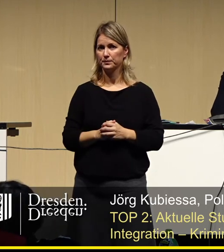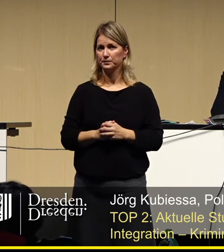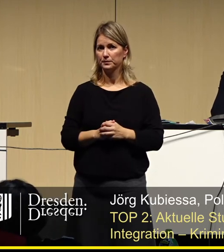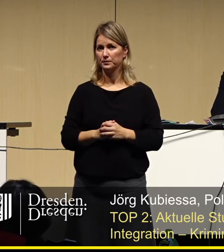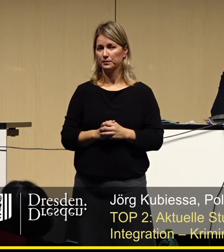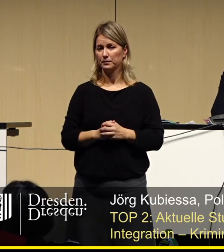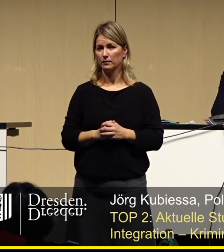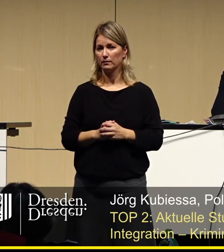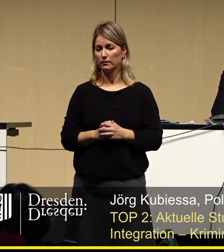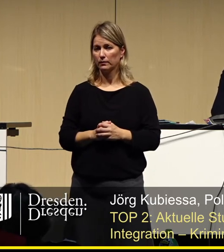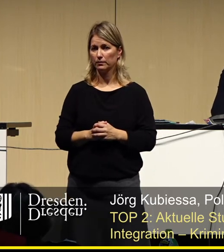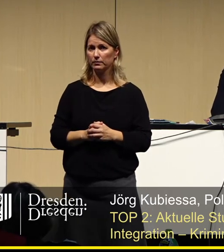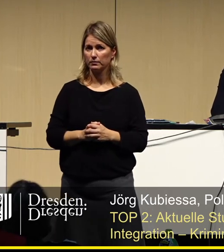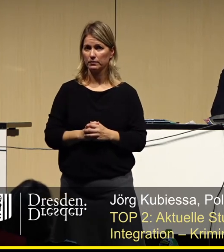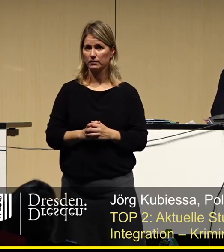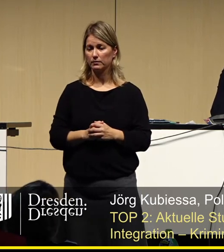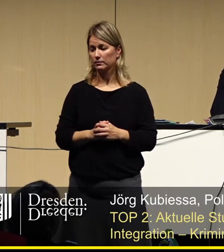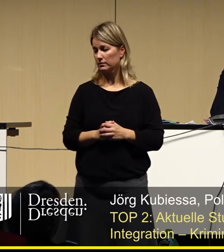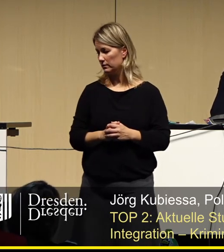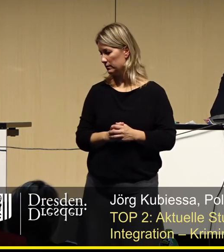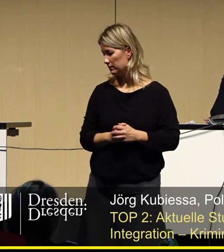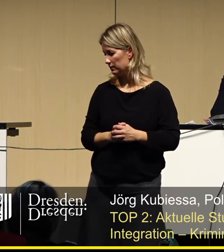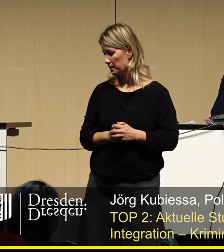Und diese Steigerung bezieht sich